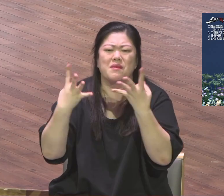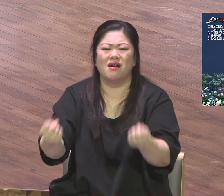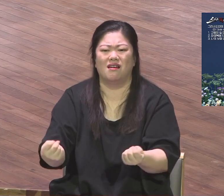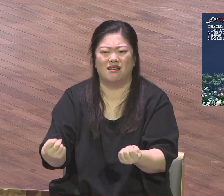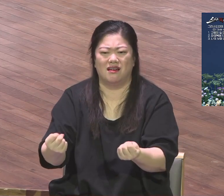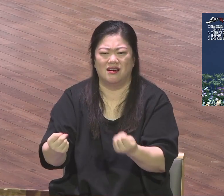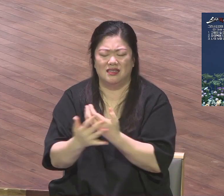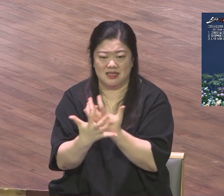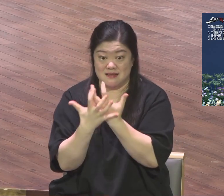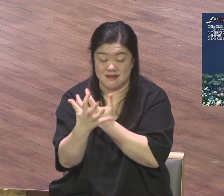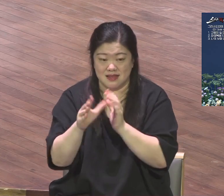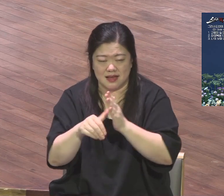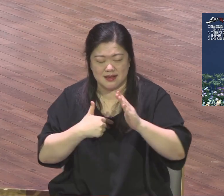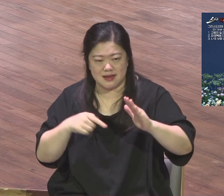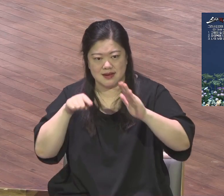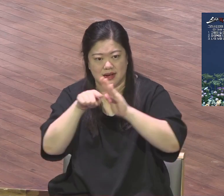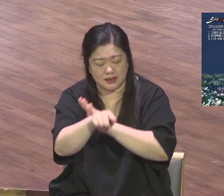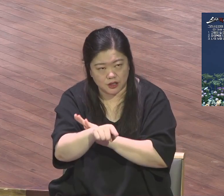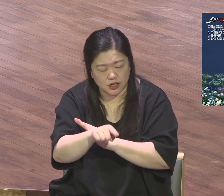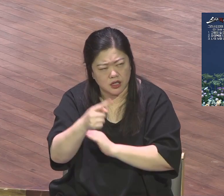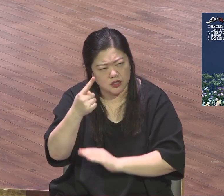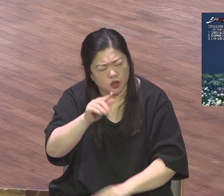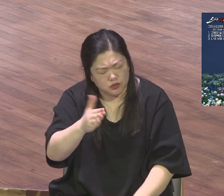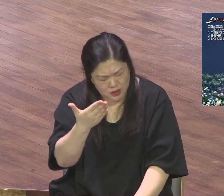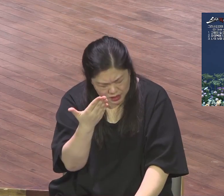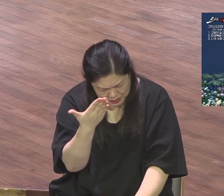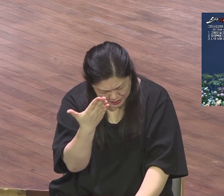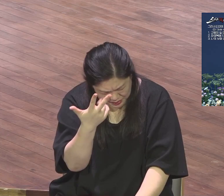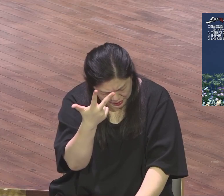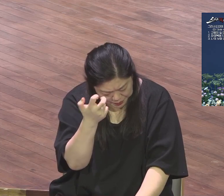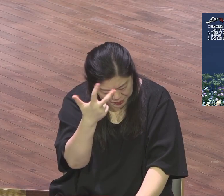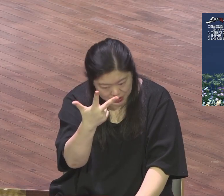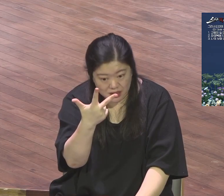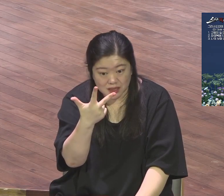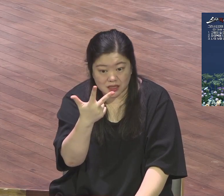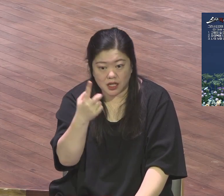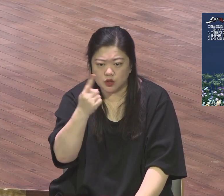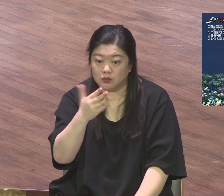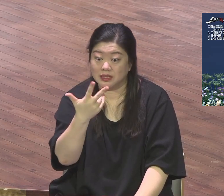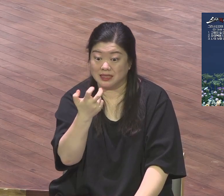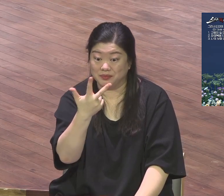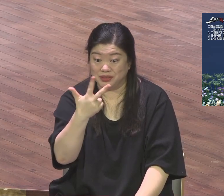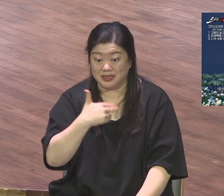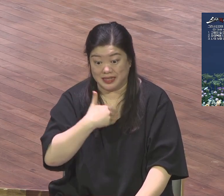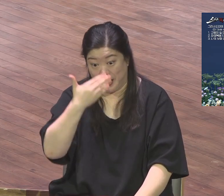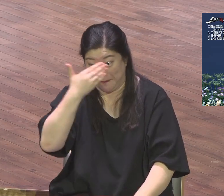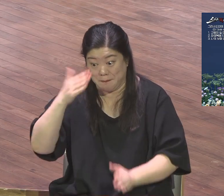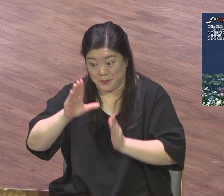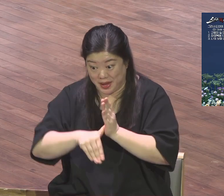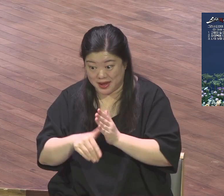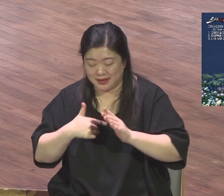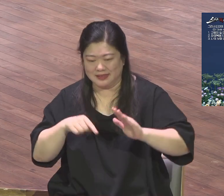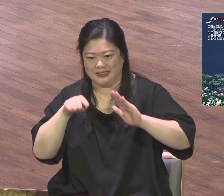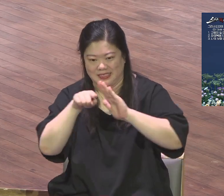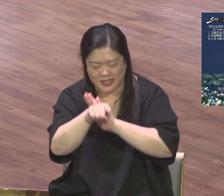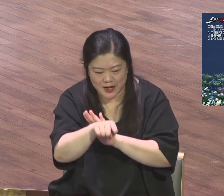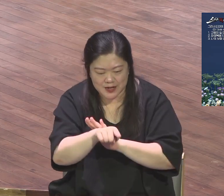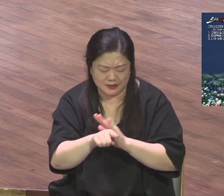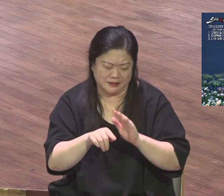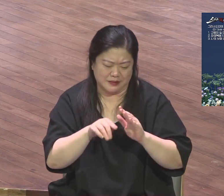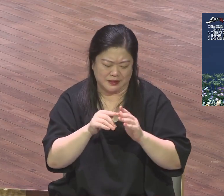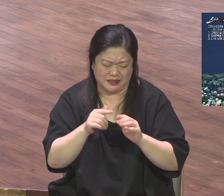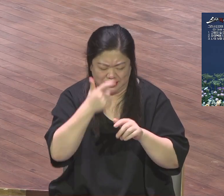후에 1977년 서울의 겨울에 도봉산 제1기도원에 기도하러 갔다가 고향에 그